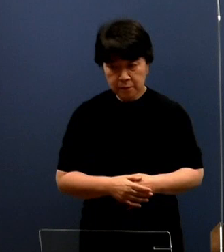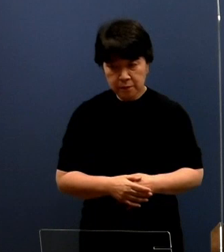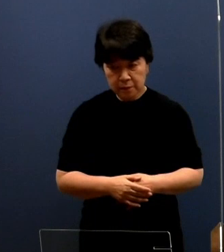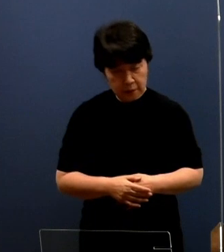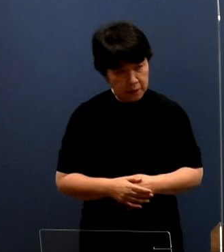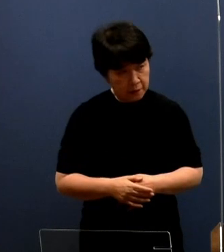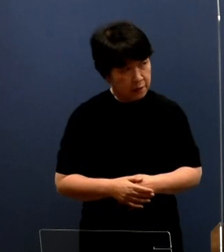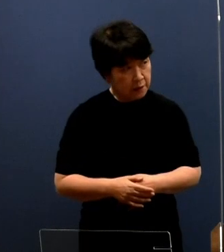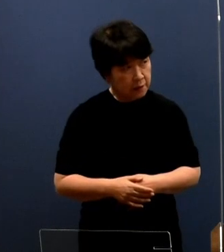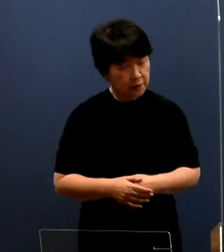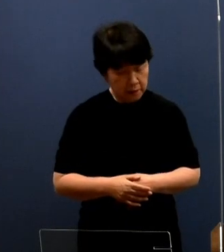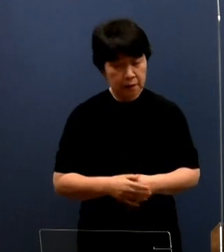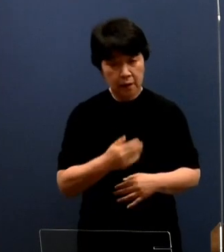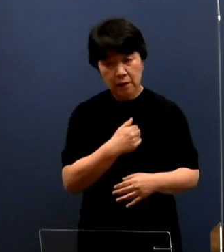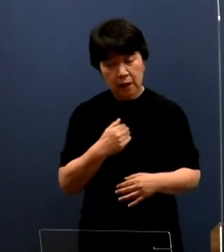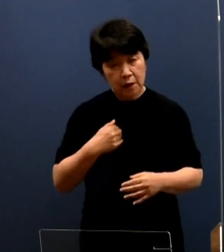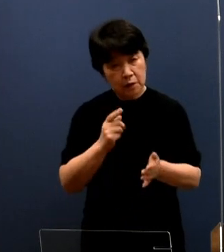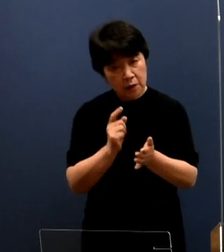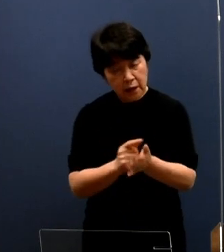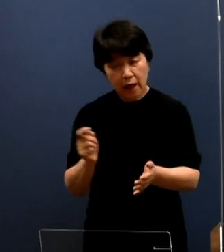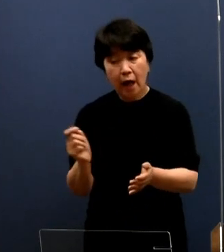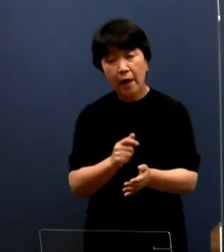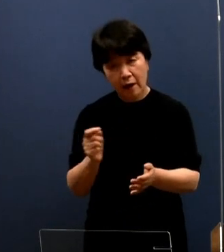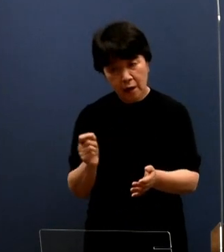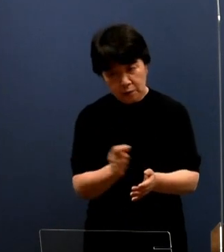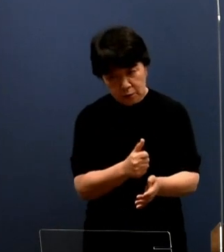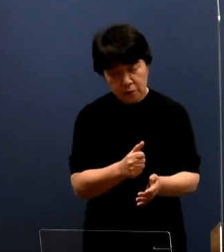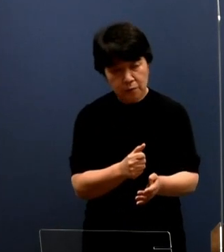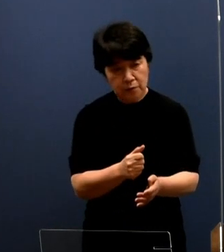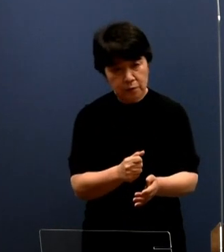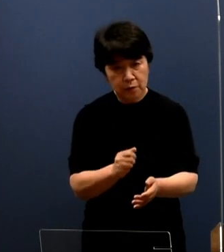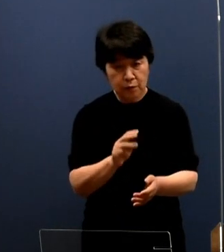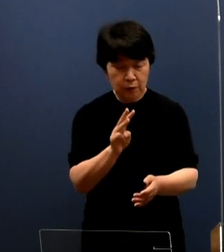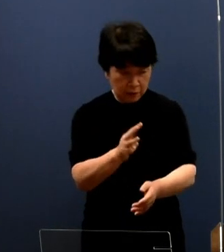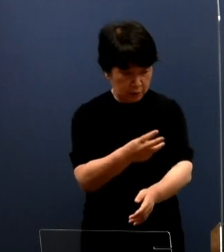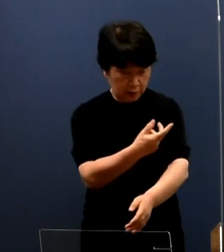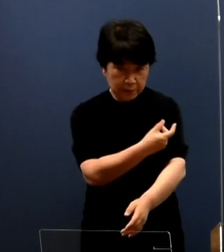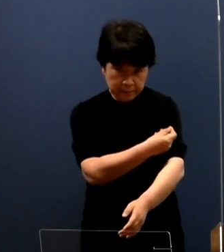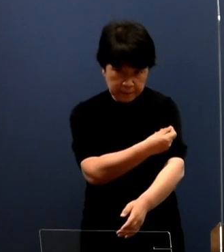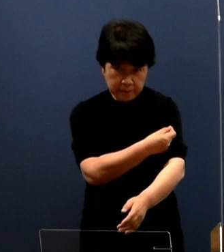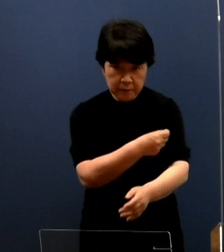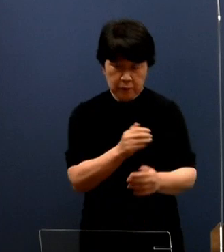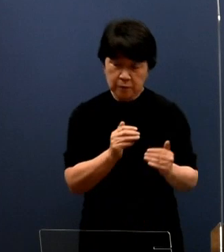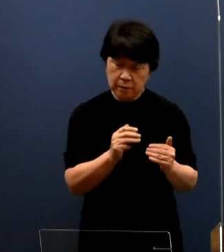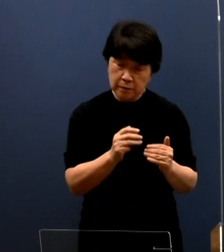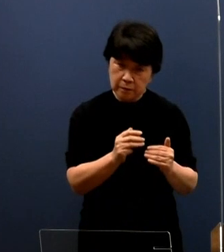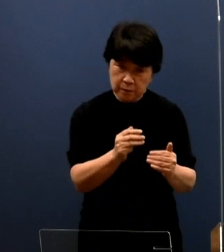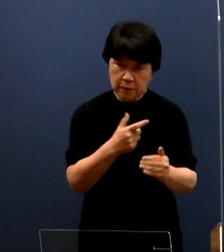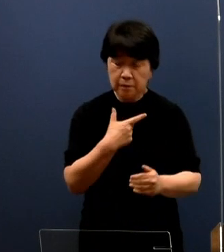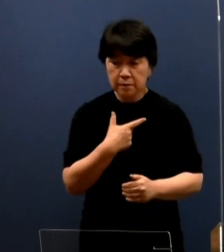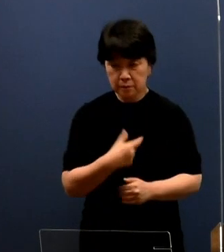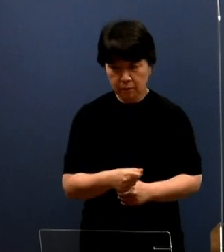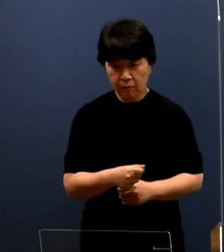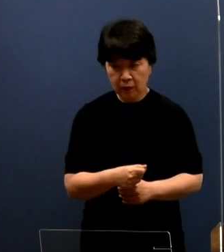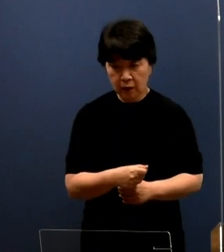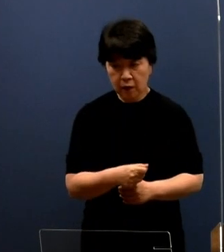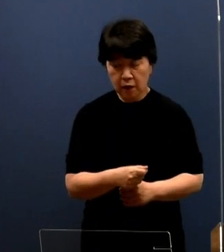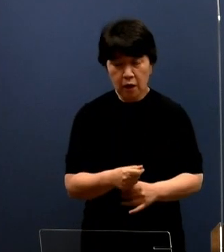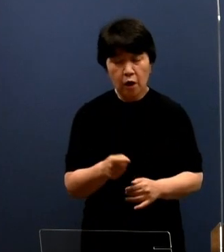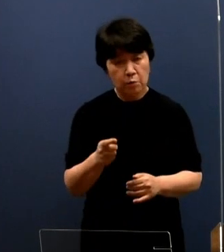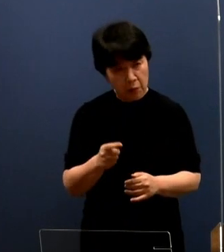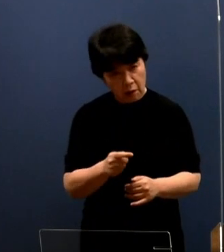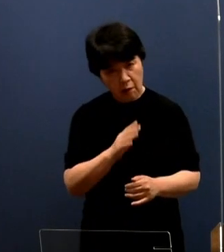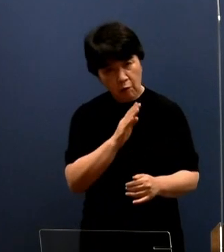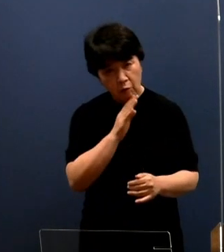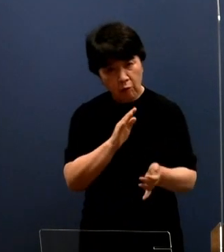できるだけ早くということですか。 そうですね。で、まあ、ただ医療逼迫しちゃってるとそんな